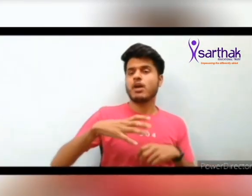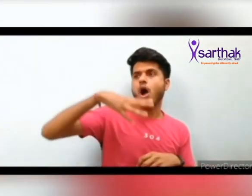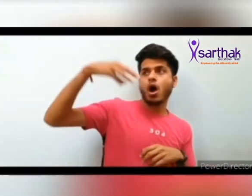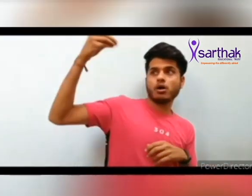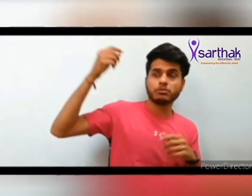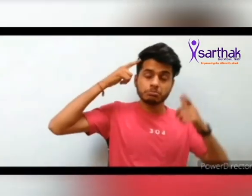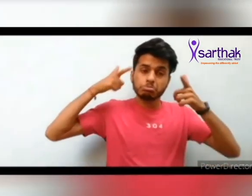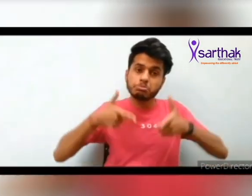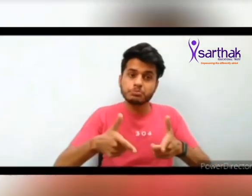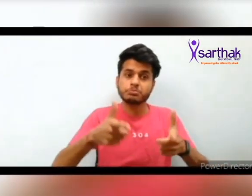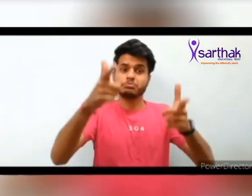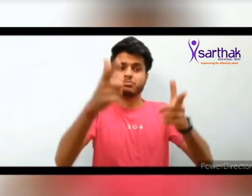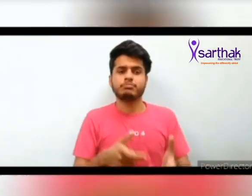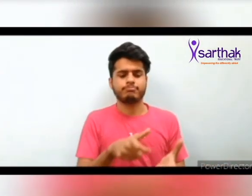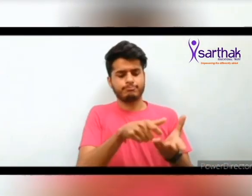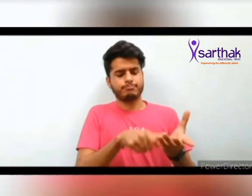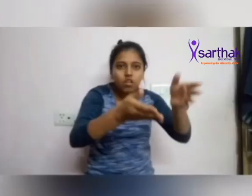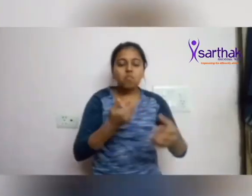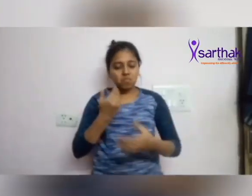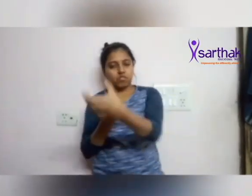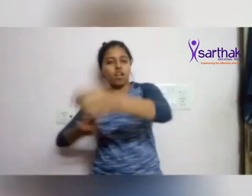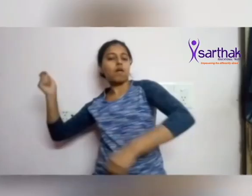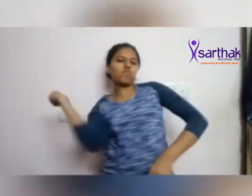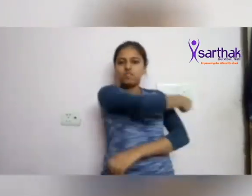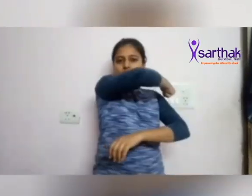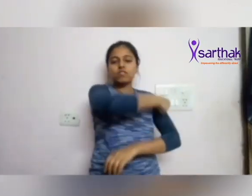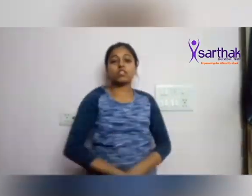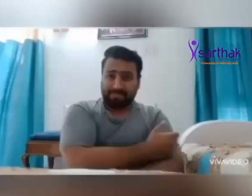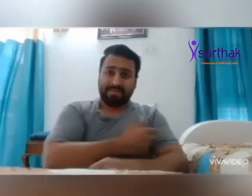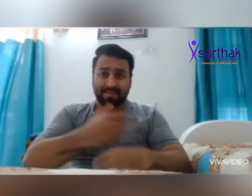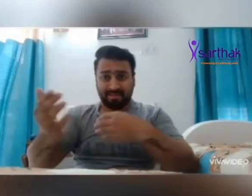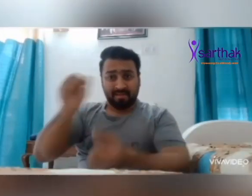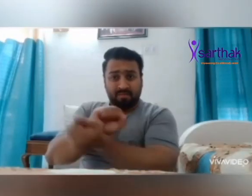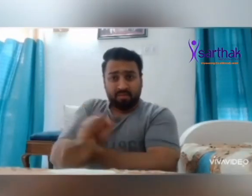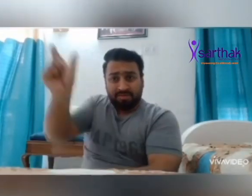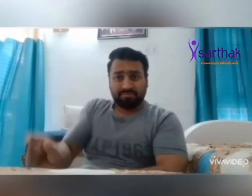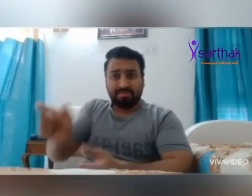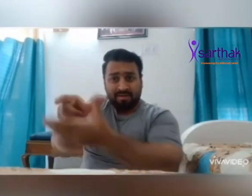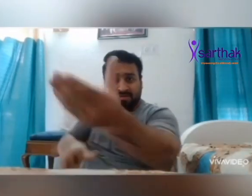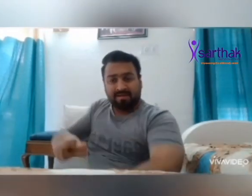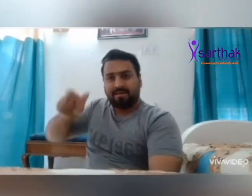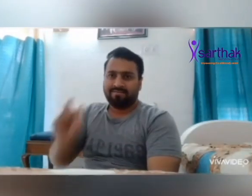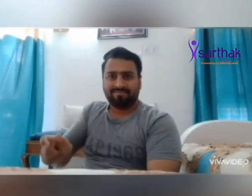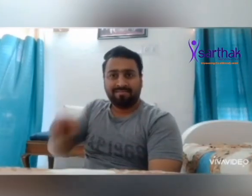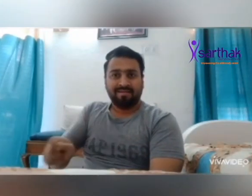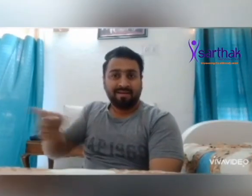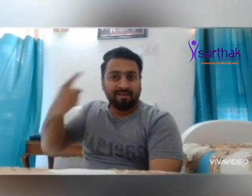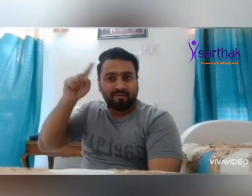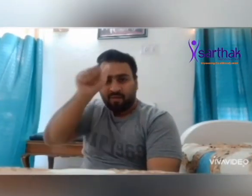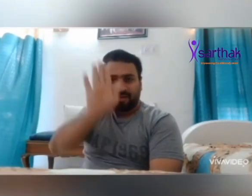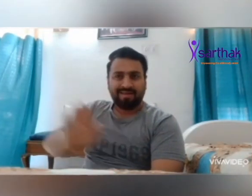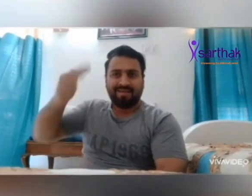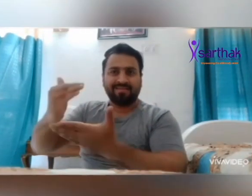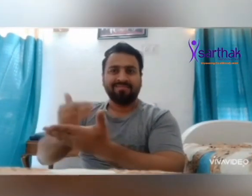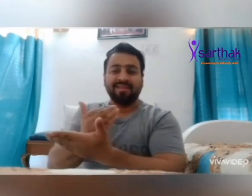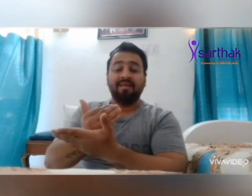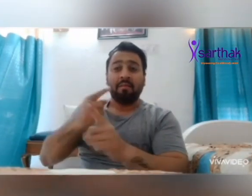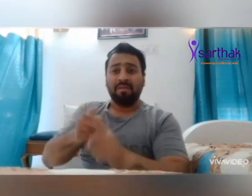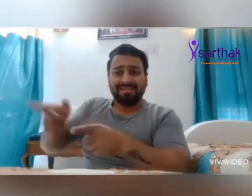न माना जो तू प्यार से पड़ेंगे डंडे खींच के। हाथ में है लाठी वर्दी का भी मान है, सुरक्षित अपना देश खतरे में